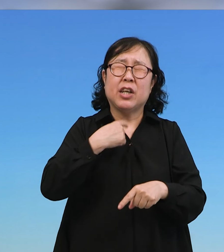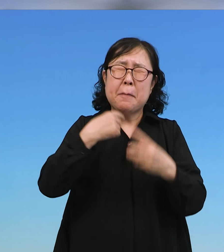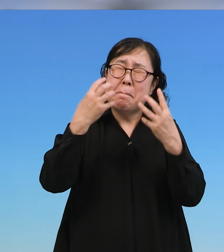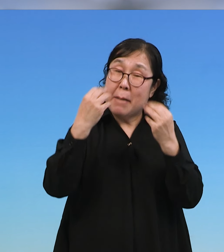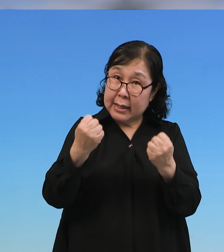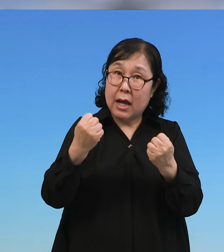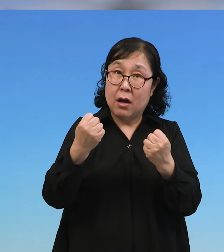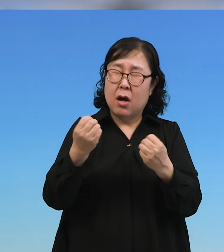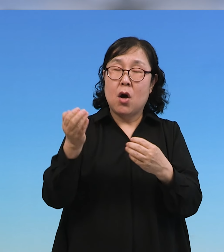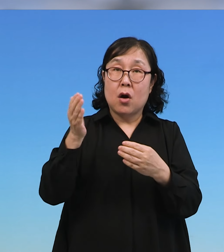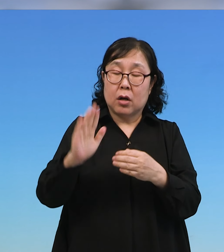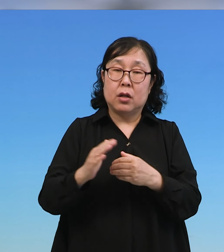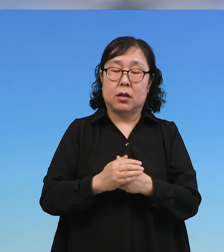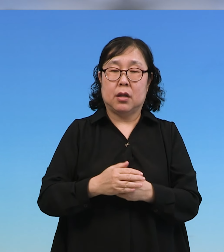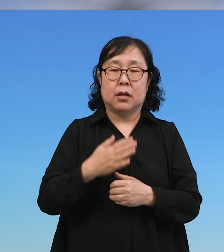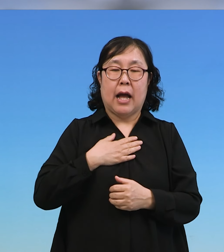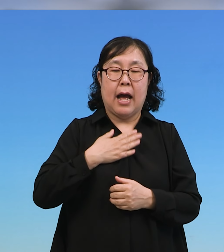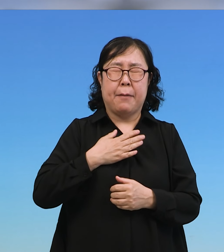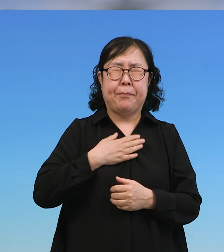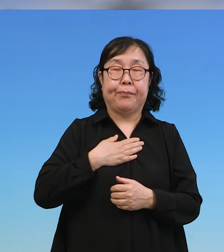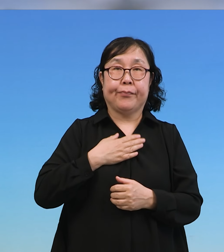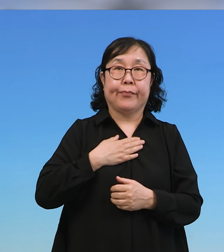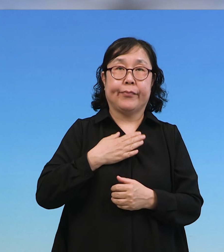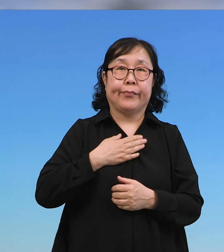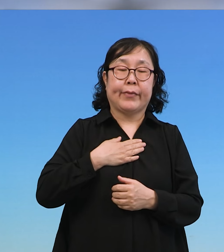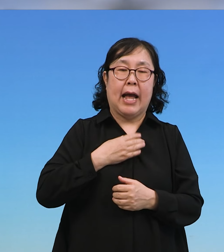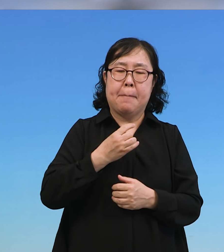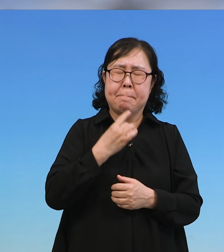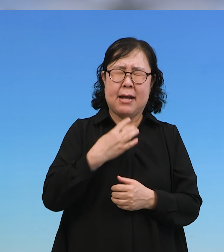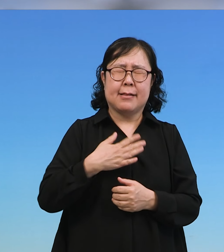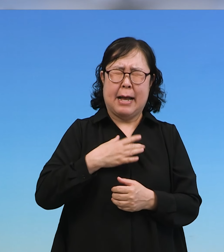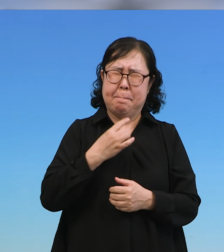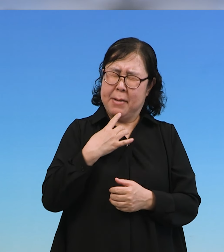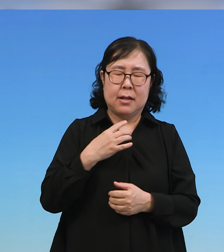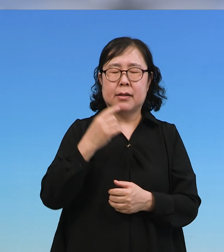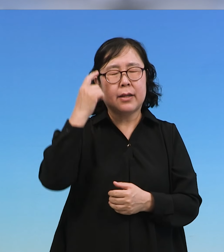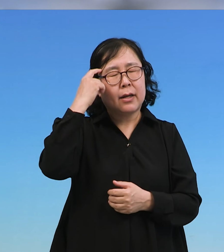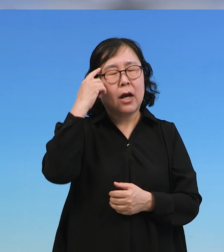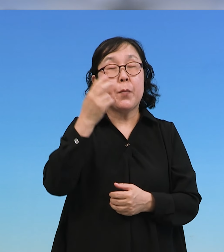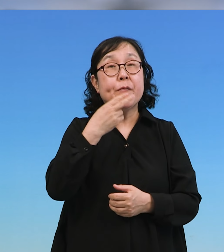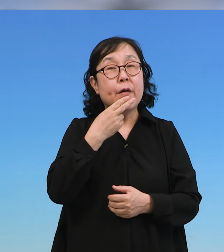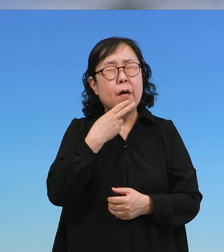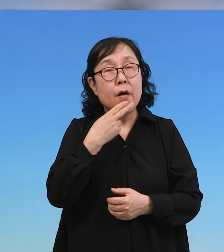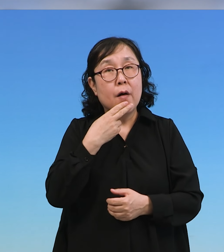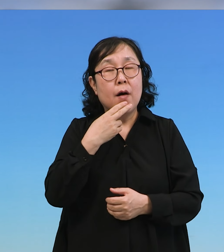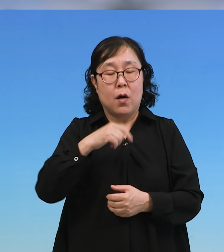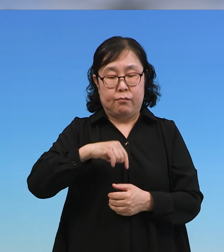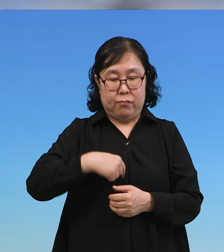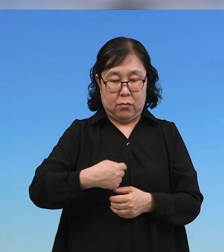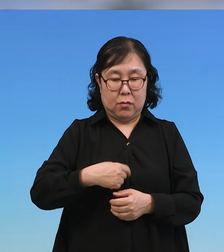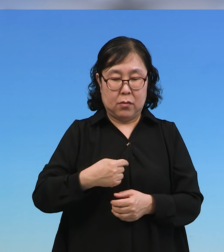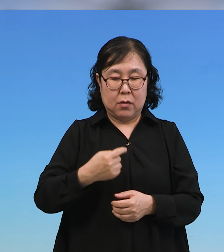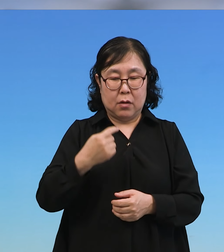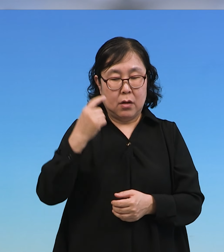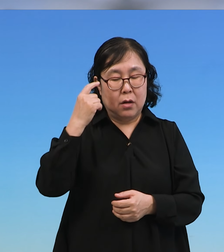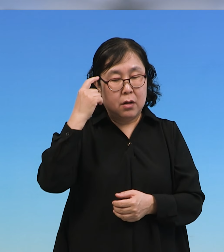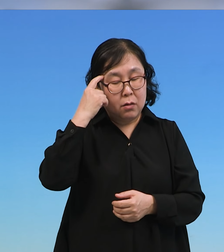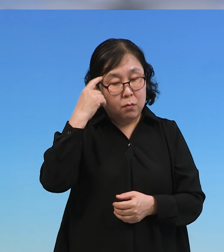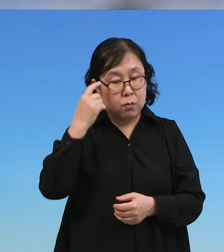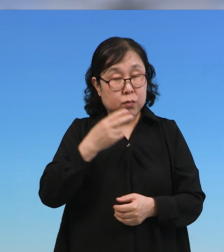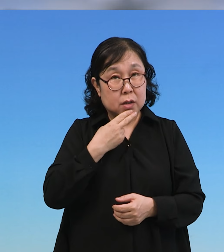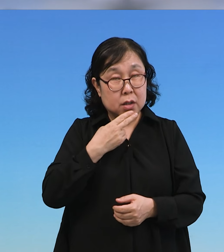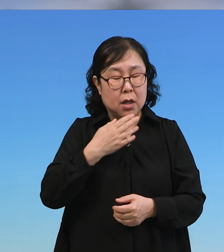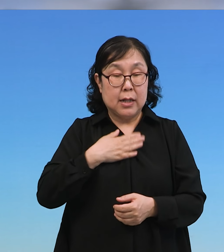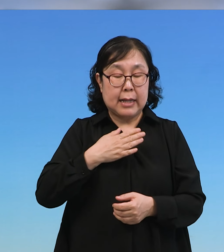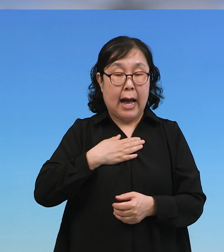그런데 나 아니면 안 된다, 사무엘이 그런 생각을 일절하지 않고 딱 자기 역할은 여기까지다라고 생각이